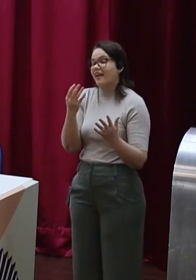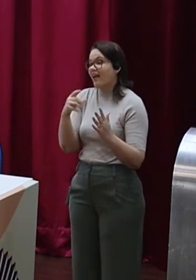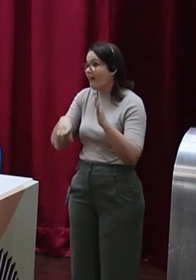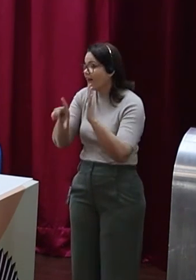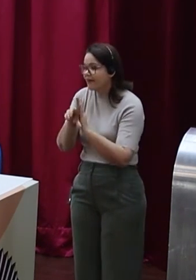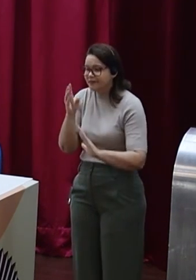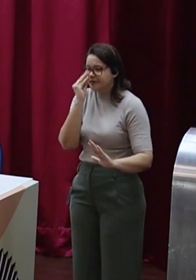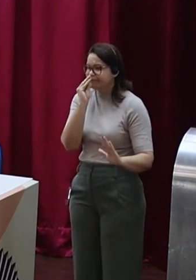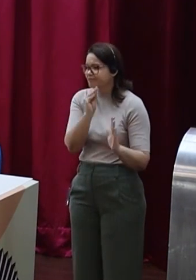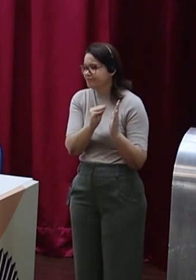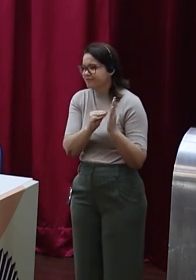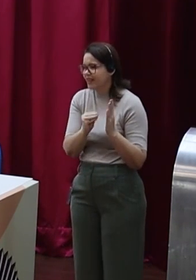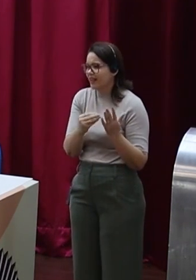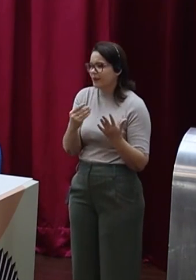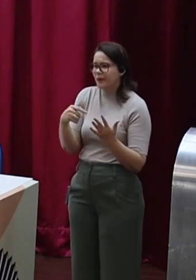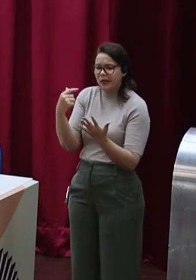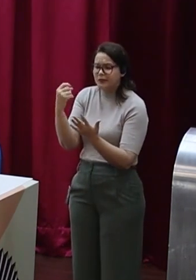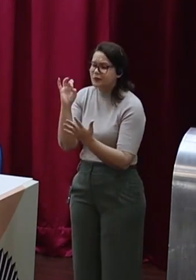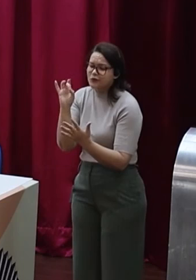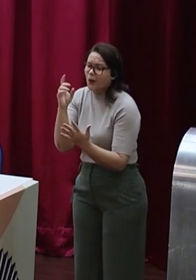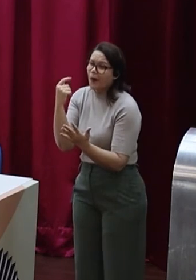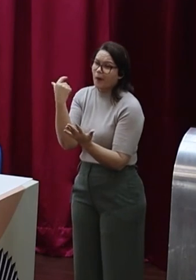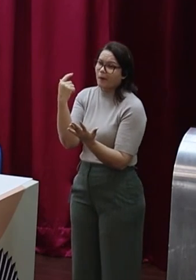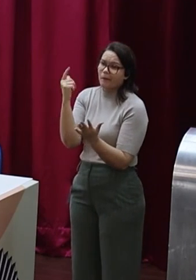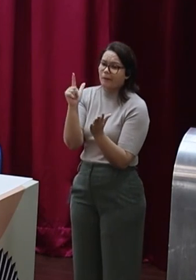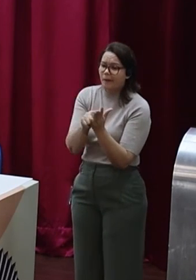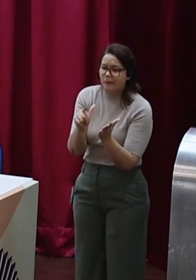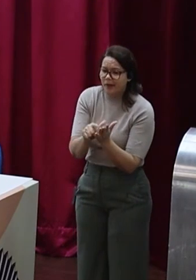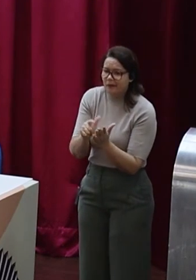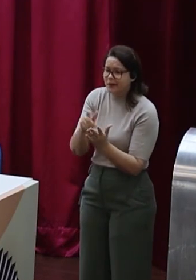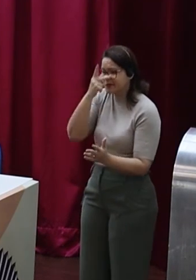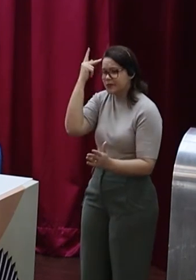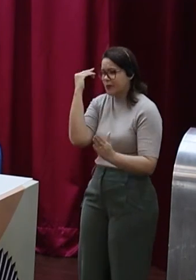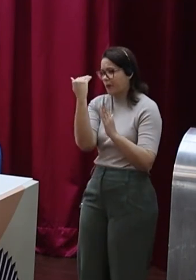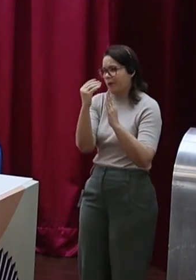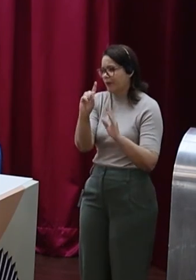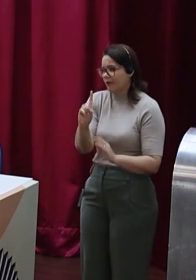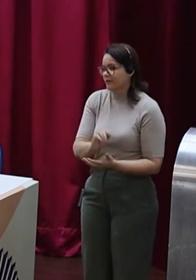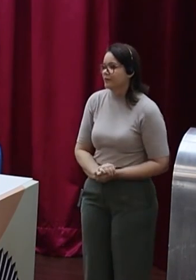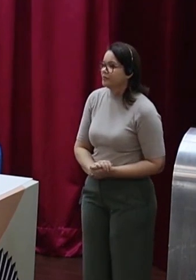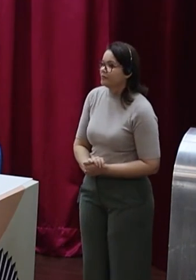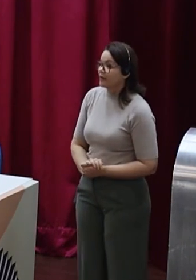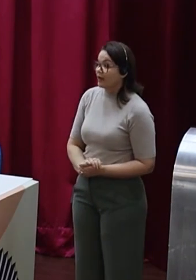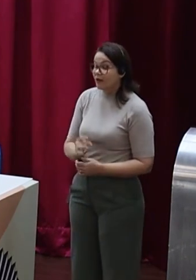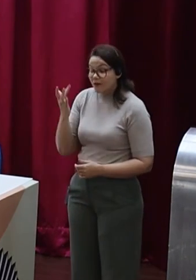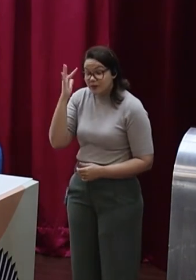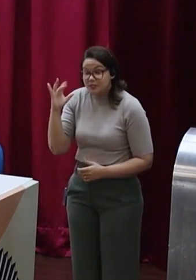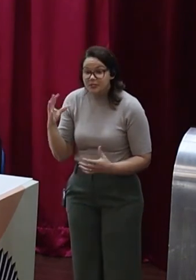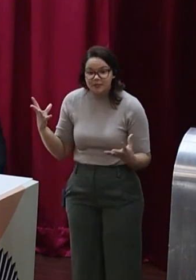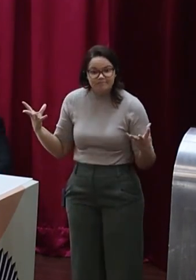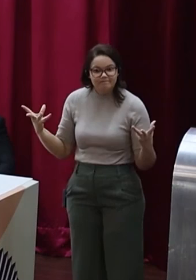lei, alguma coisa no papel, mas não se efetiva, né? E eu achei linda essa coisa que você